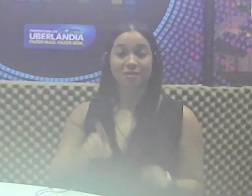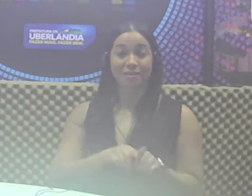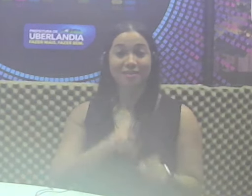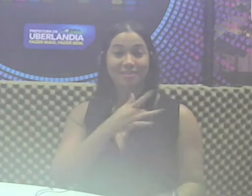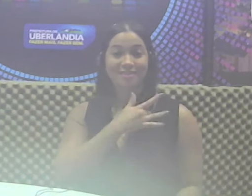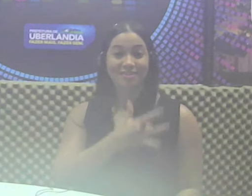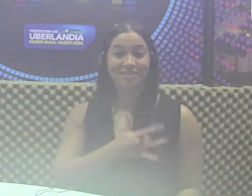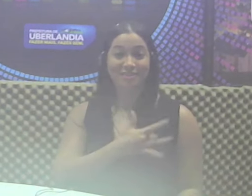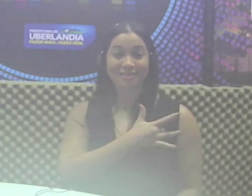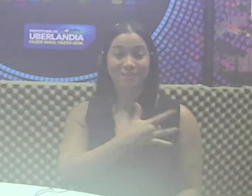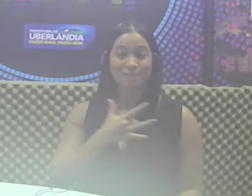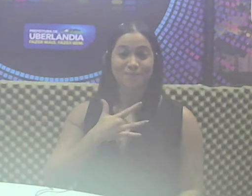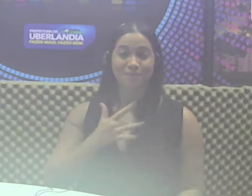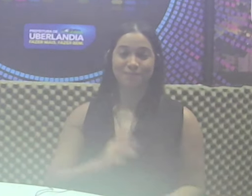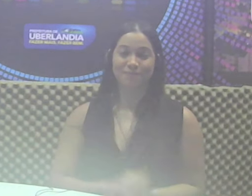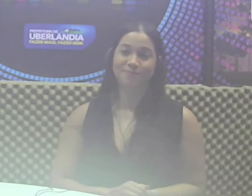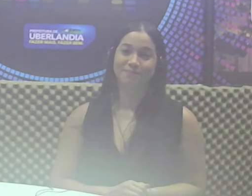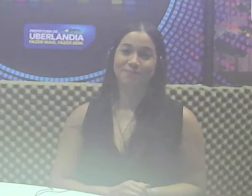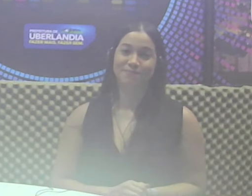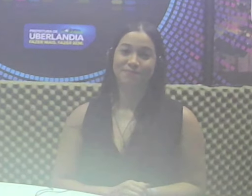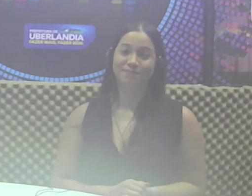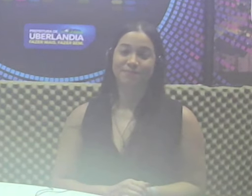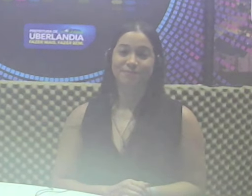Cruzeiro dos Peixotos.